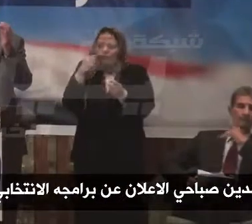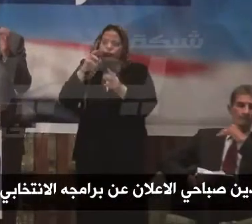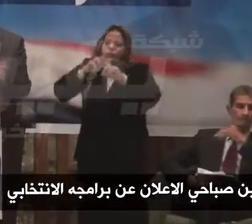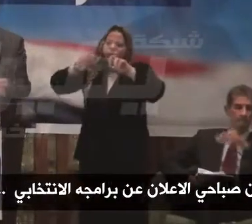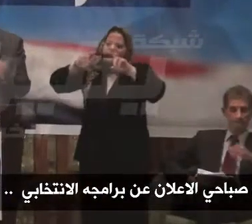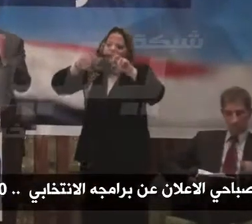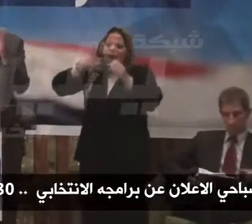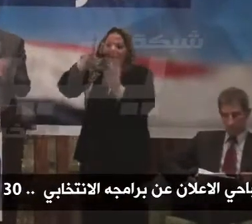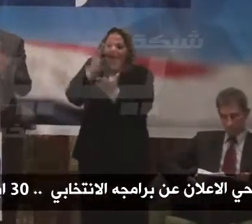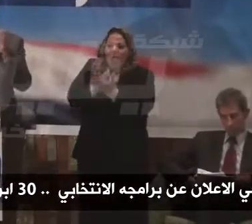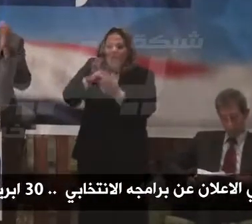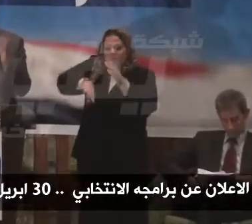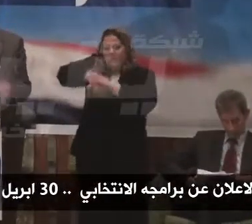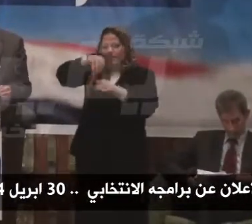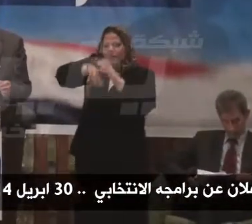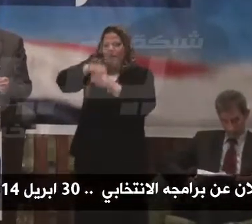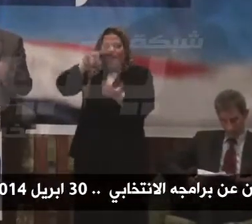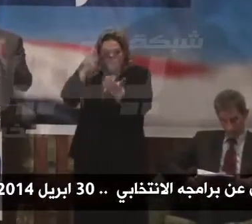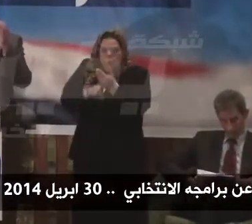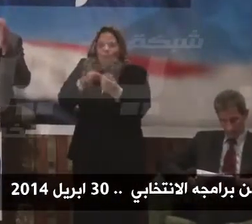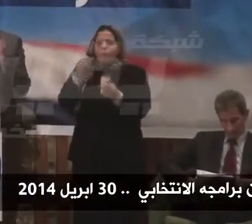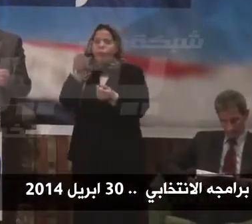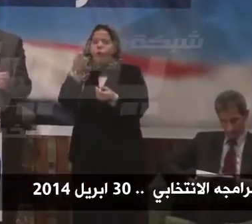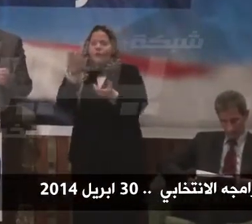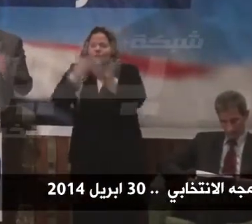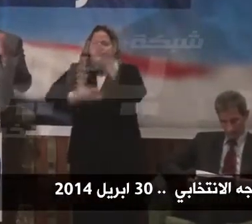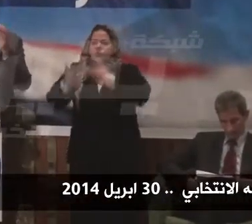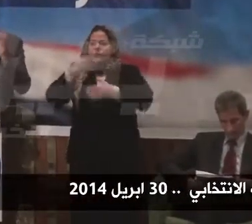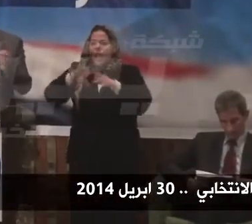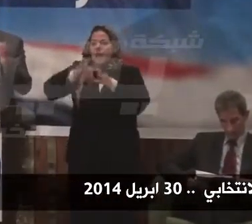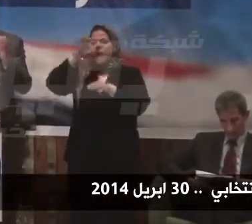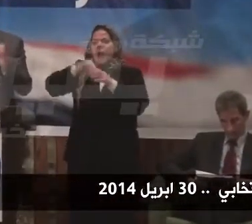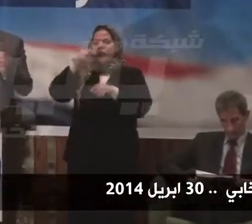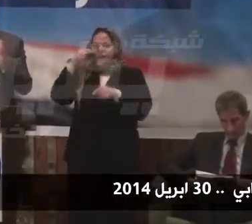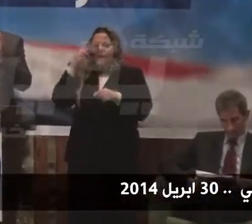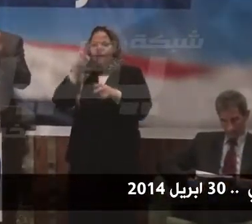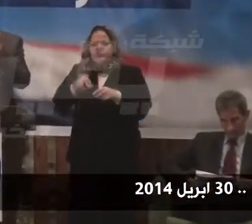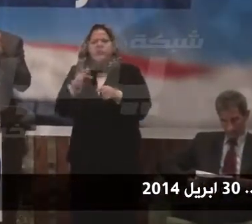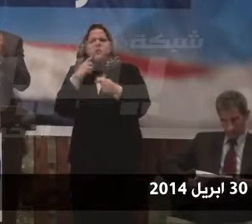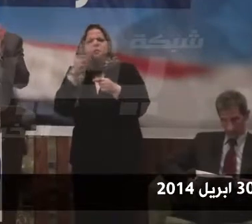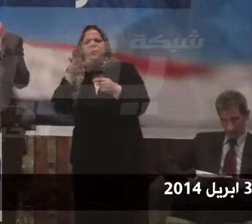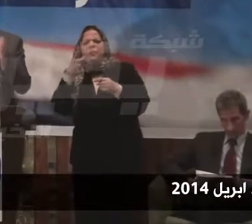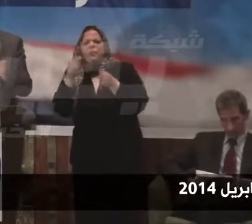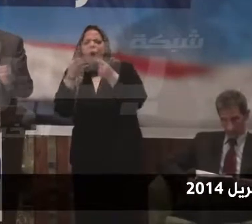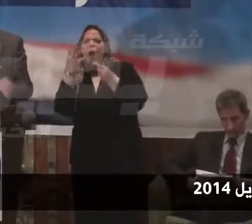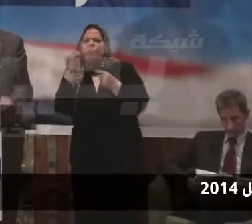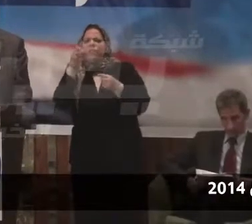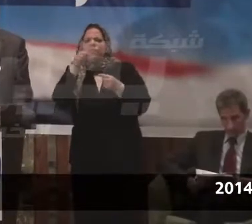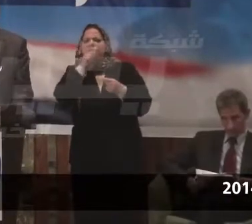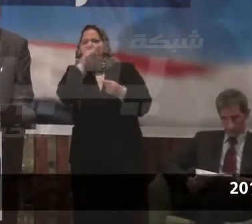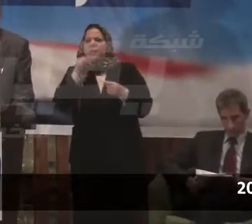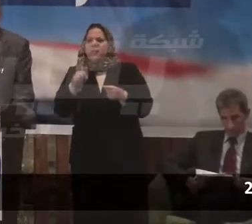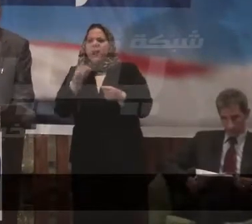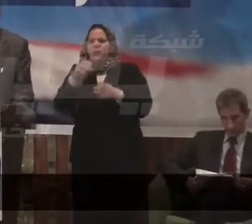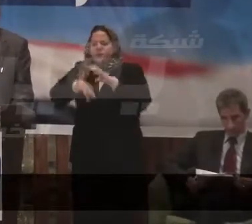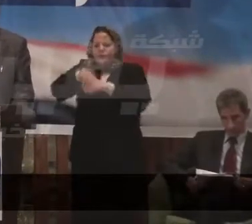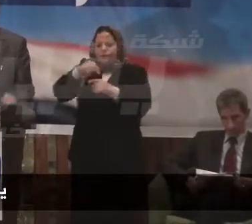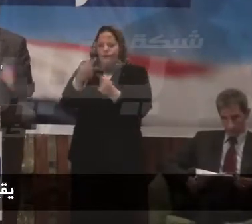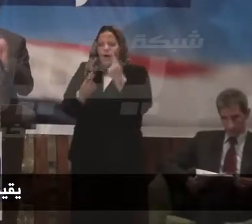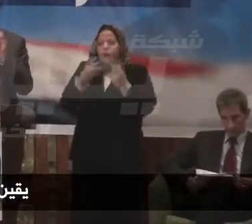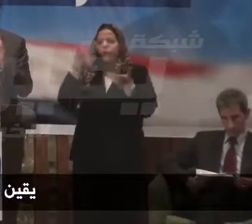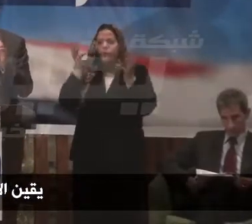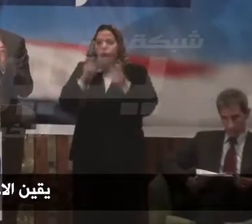أنها حققت نتائج حقيقية وزودت الإنتاج بما لا يقل عن 40% في المحاصيل